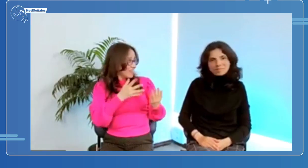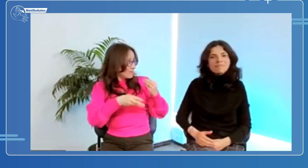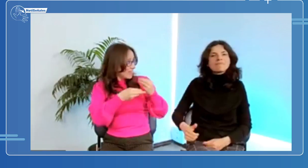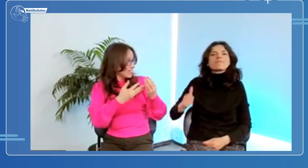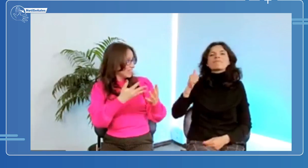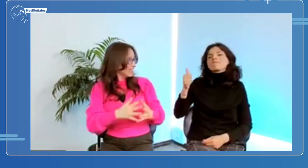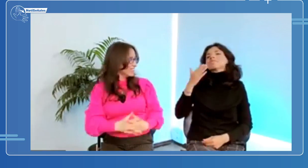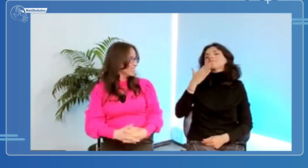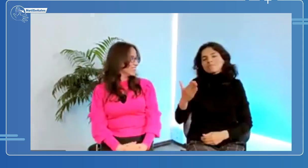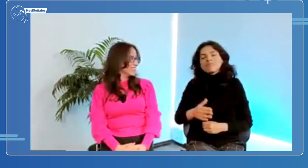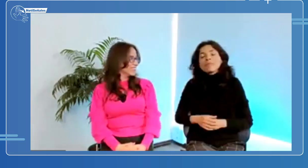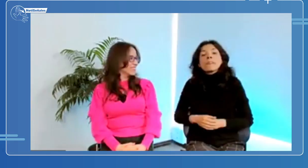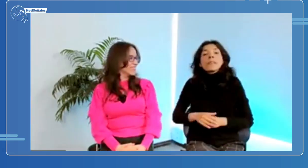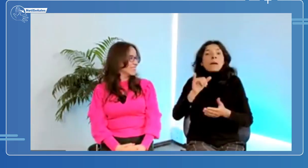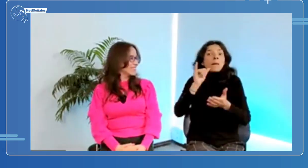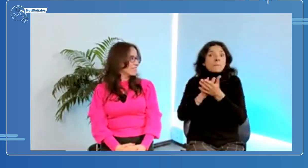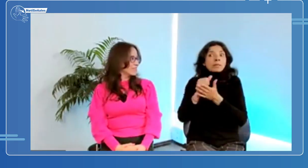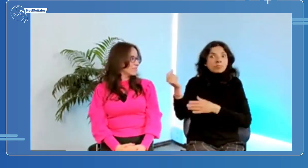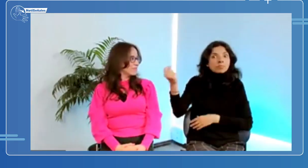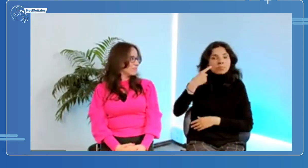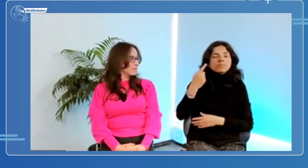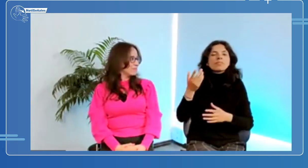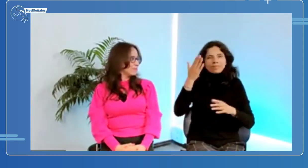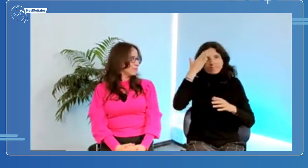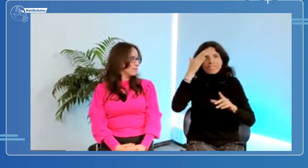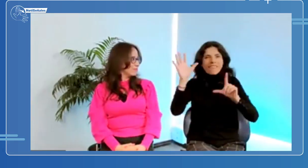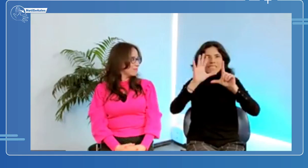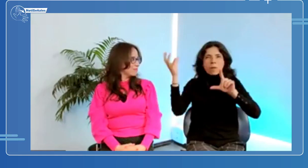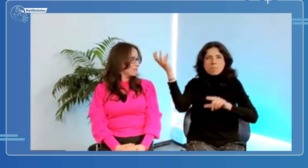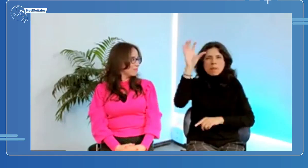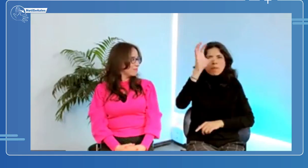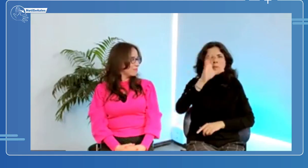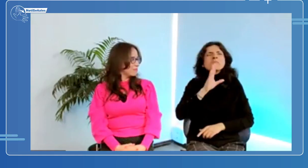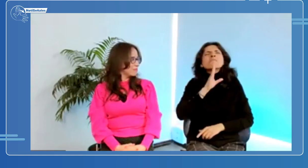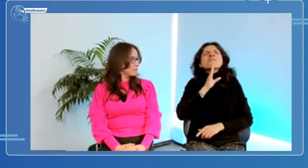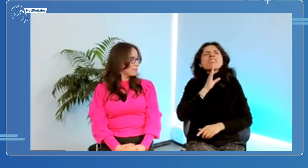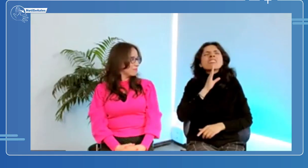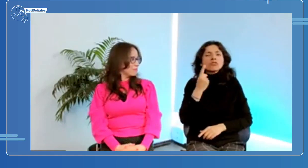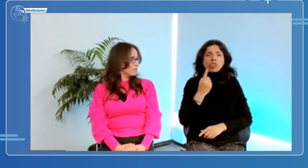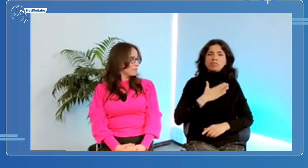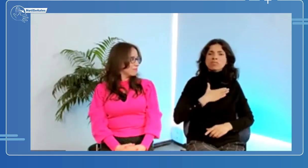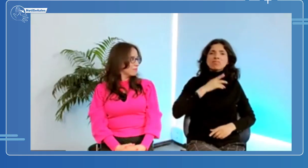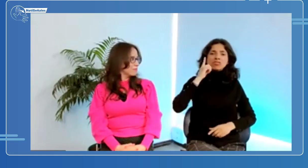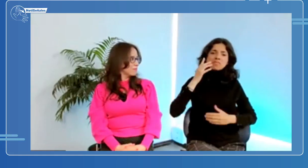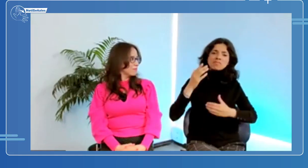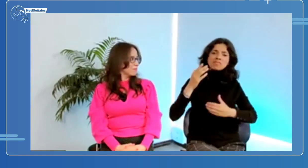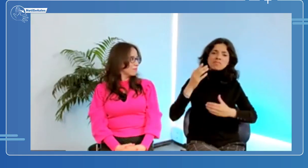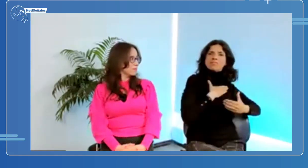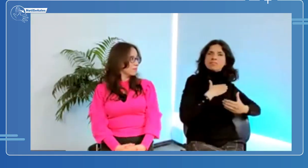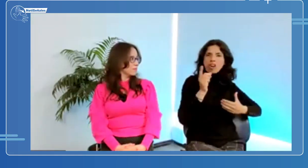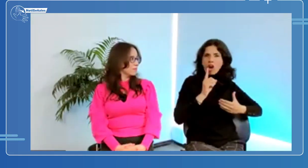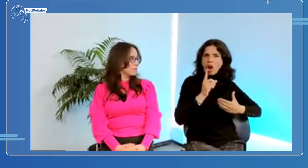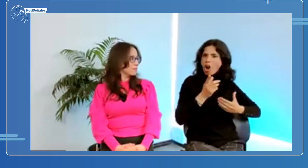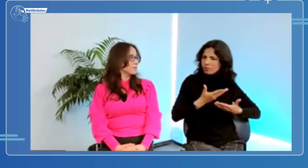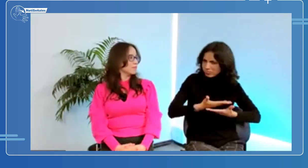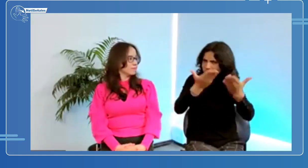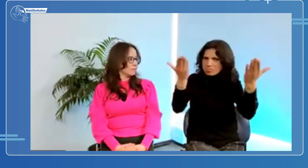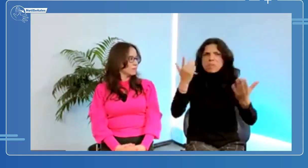atención. Dale, compañera. Claro que sí, muchas gracias. De la pregunta, pues es que no solo decir que es para nosotros los